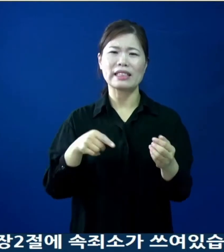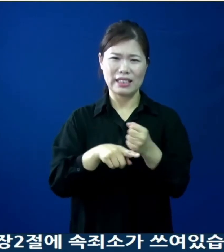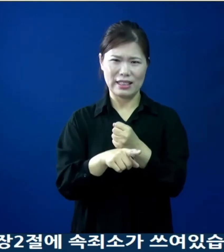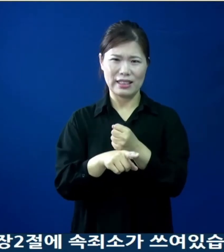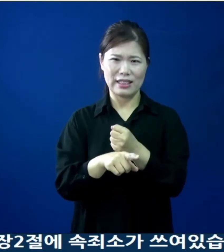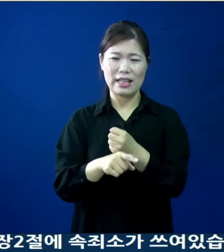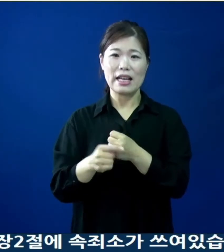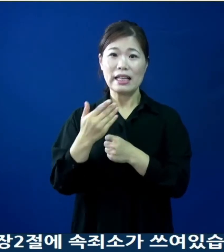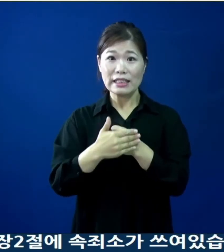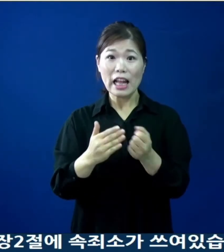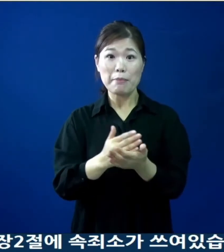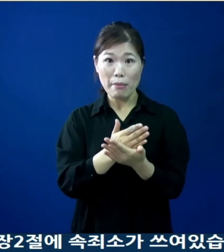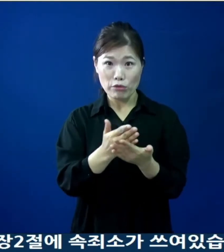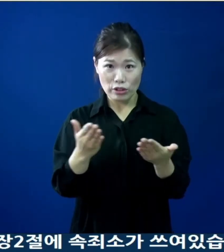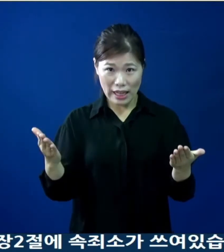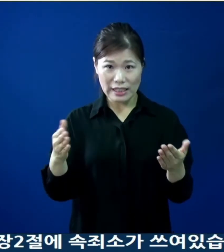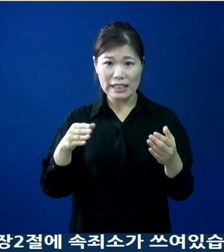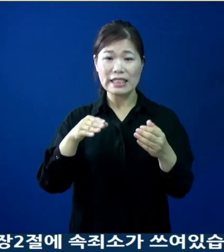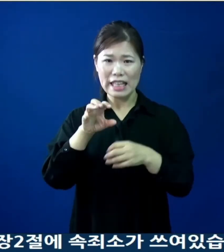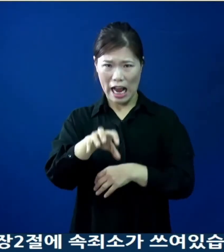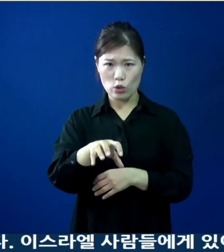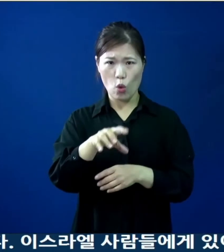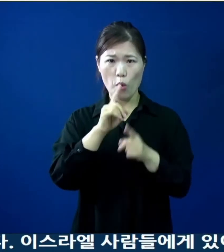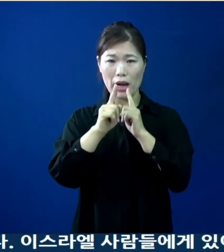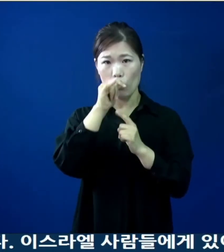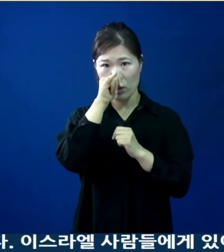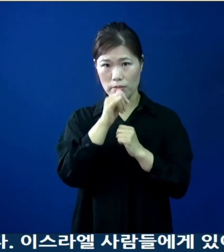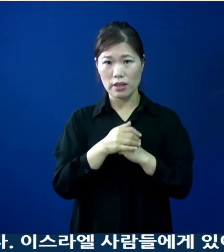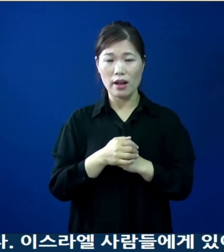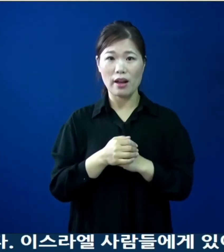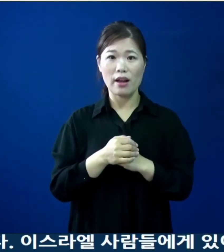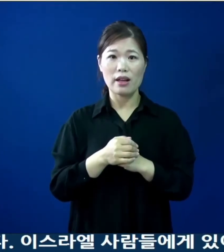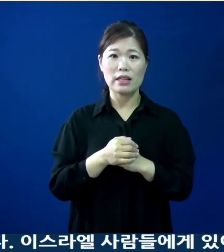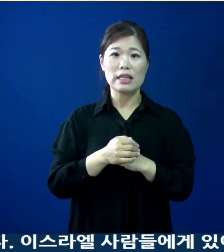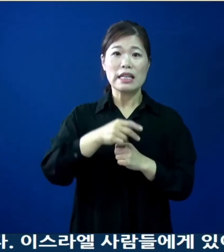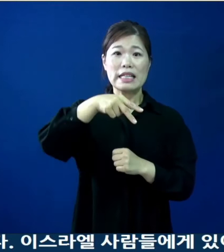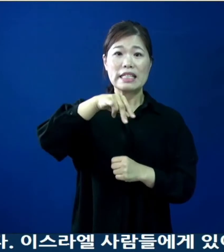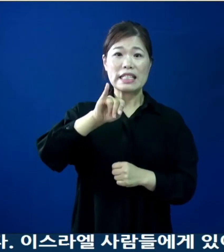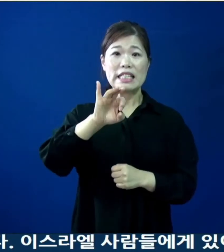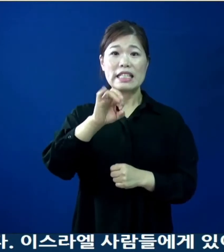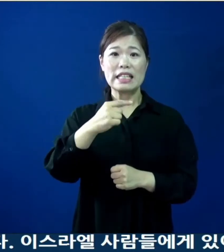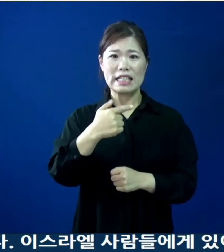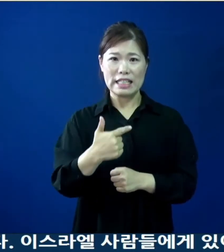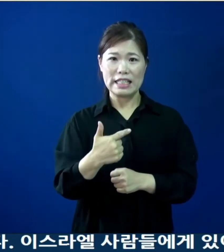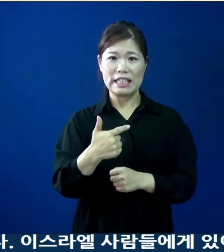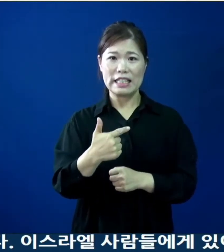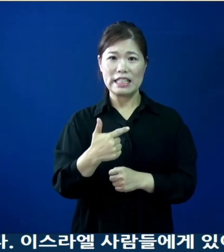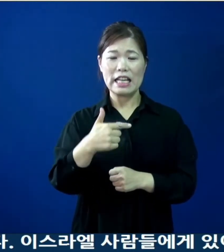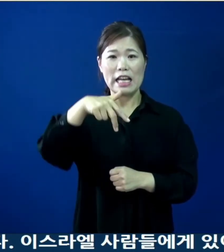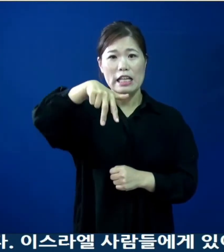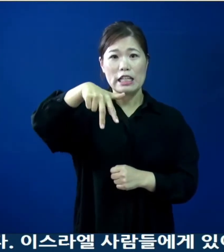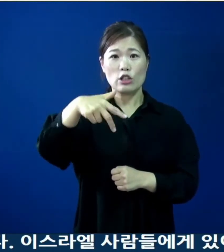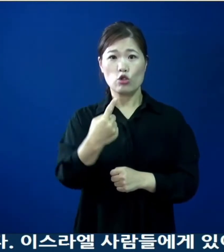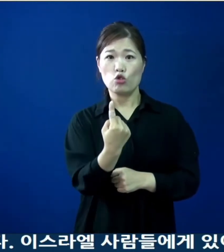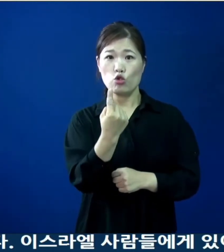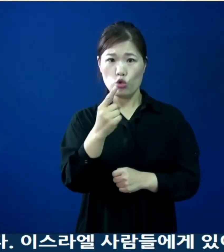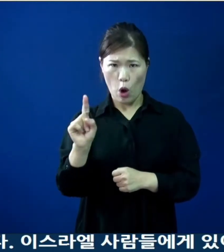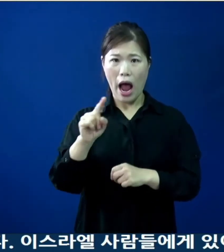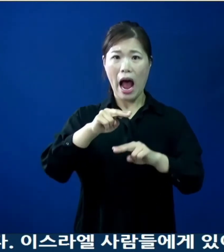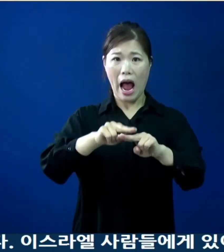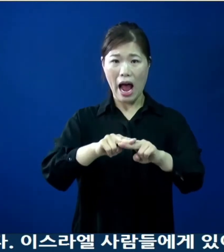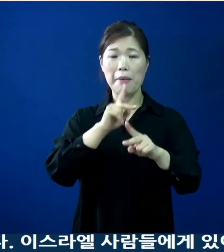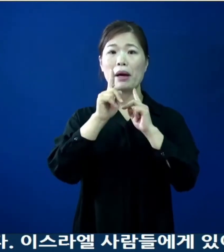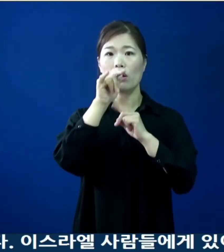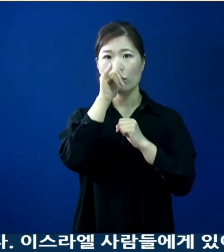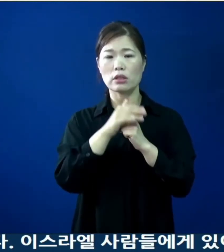베푸는 장소, 시은소라고도 부르지만 시은좌라고도 부릅니다. 시은좌라고 부르는 이유는